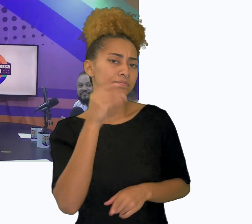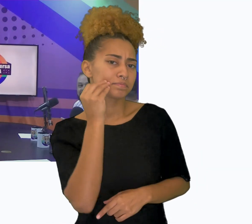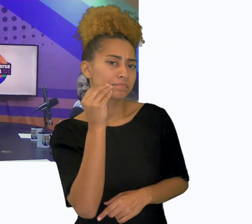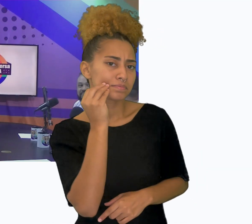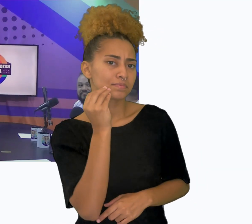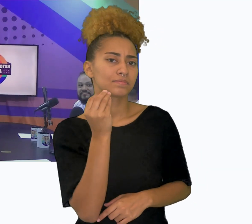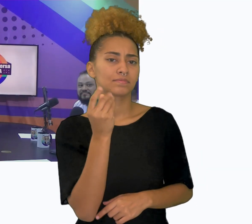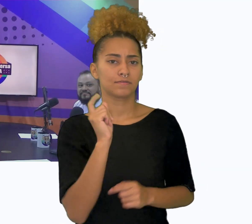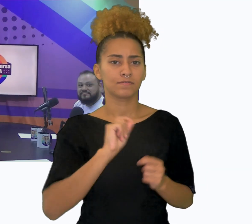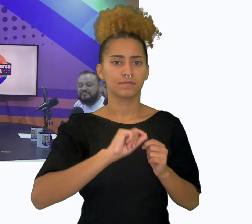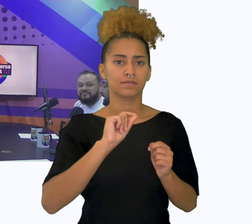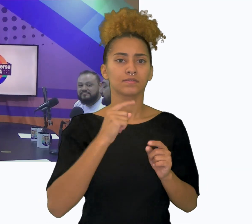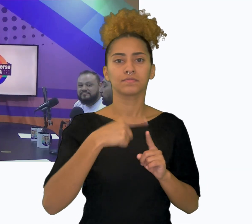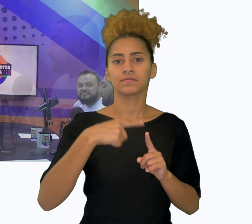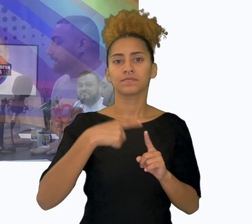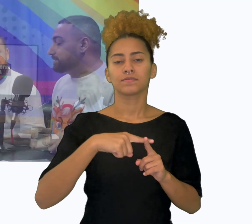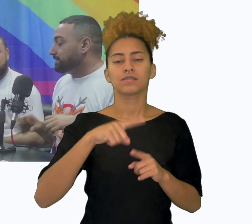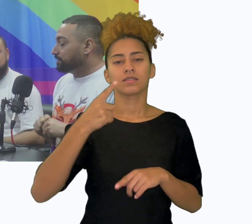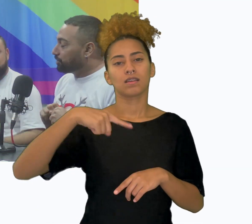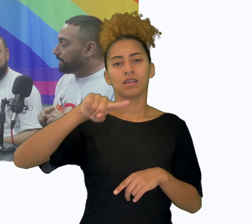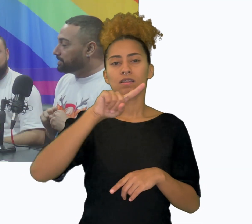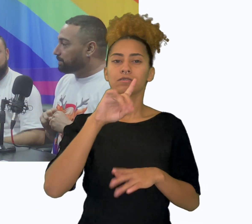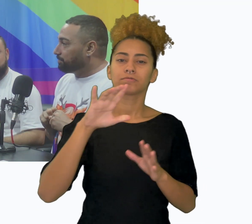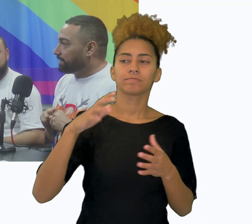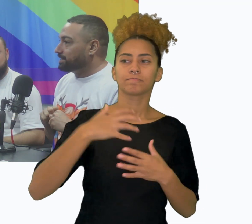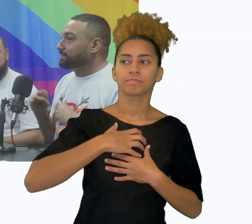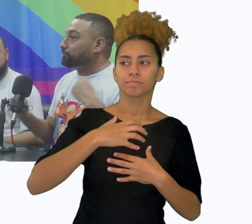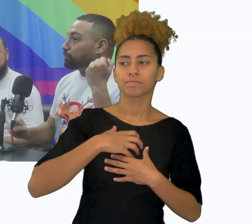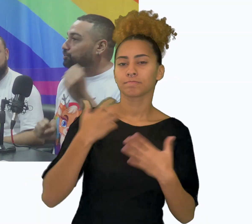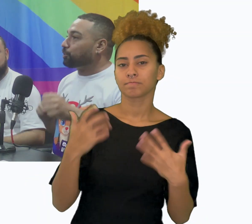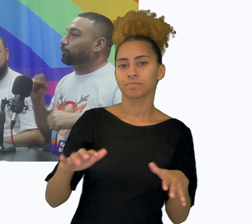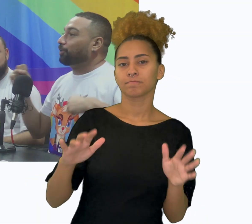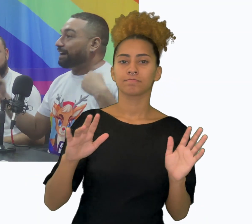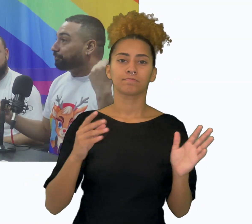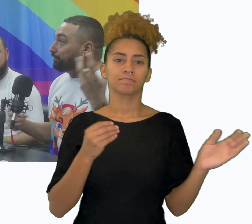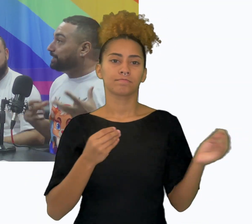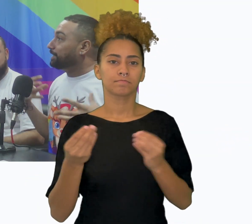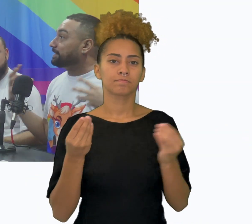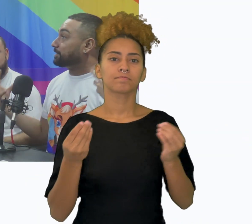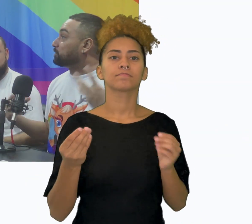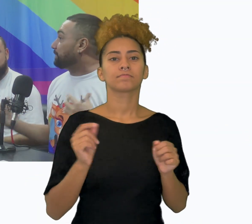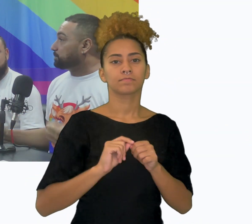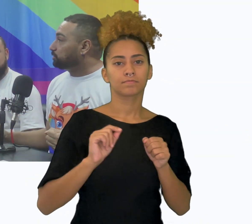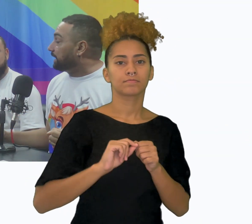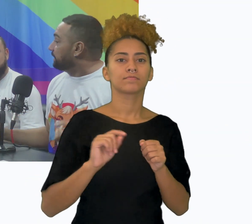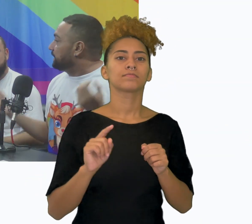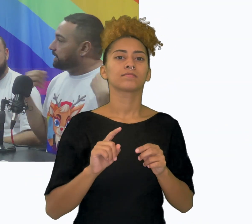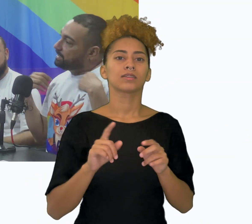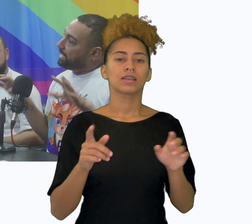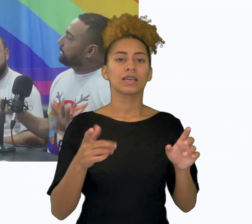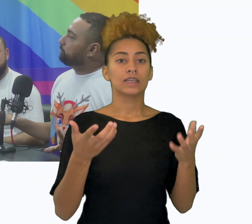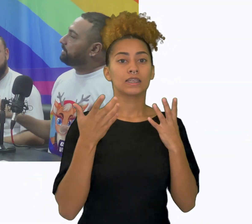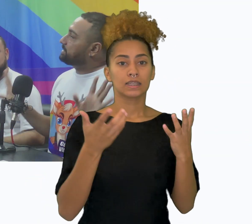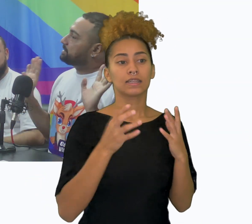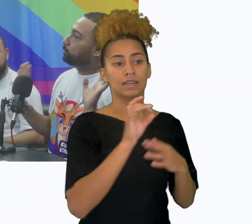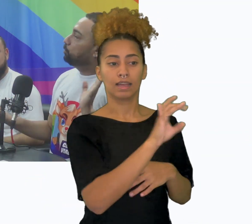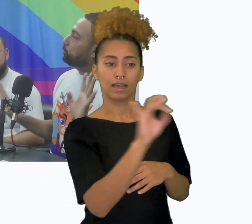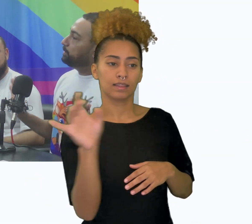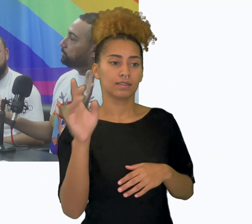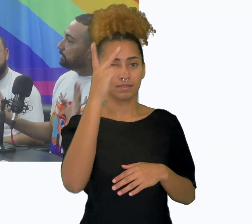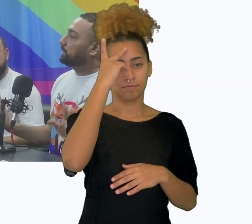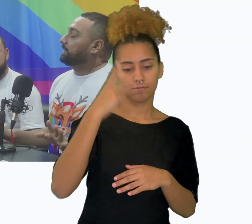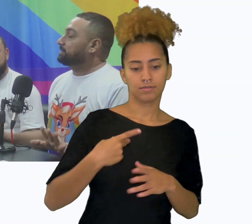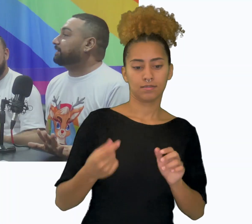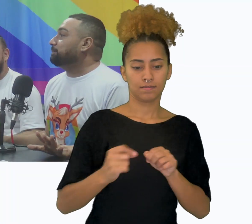coisa assim, porque as drags eram mais resistentes pra fazer esse tipo de coreografia, dessa coisa mais montada. Queria cada um fazer Mais seu